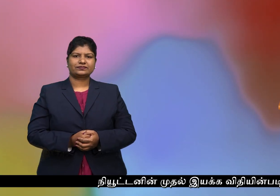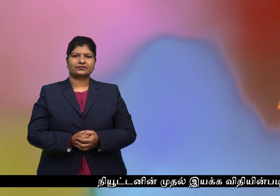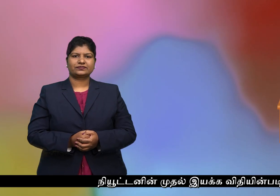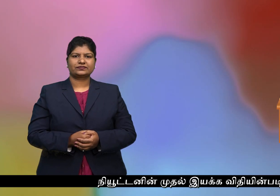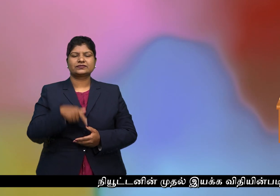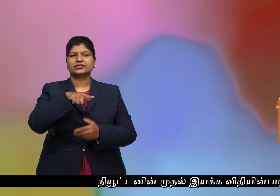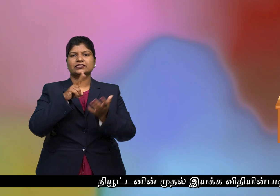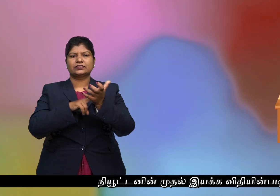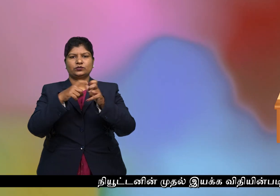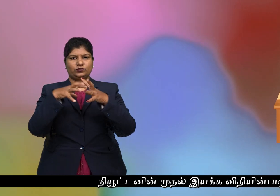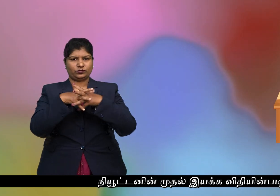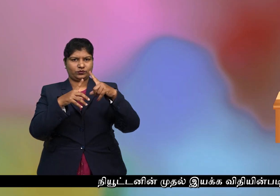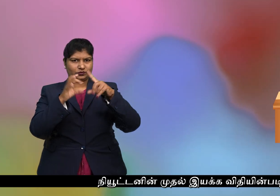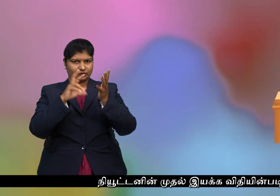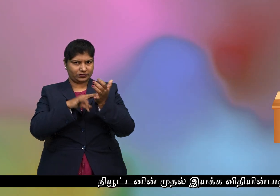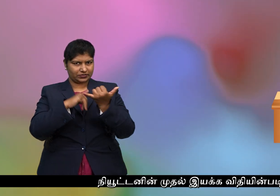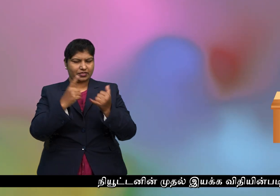நியூட்டனின் முதல் இயக்க விதியின்படி